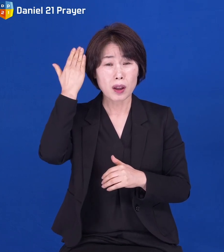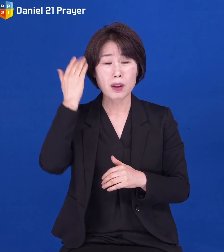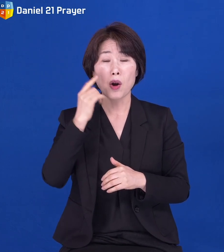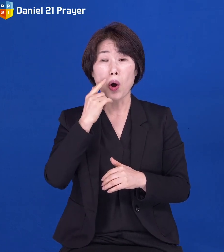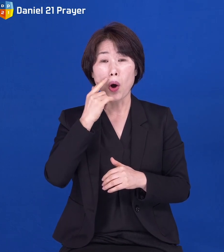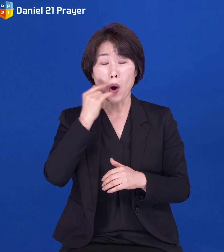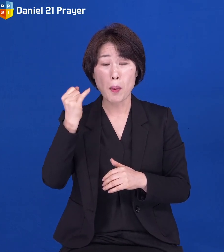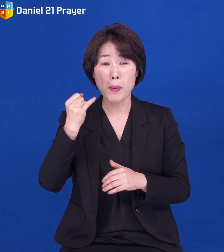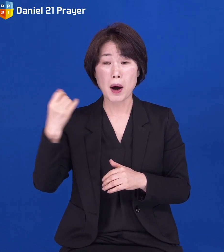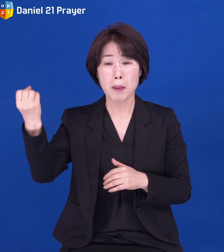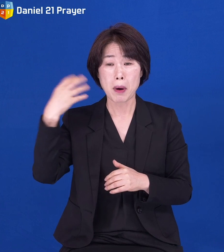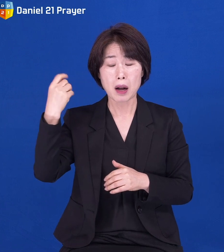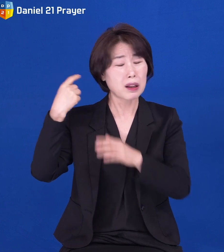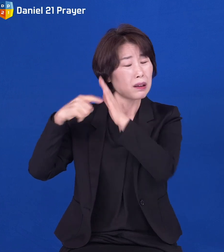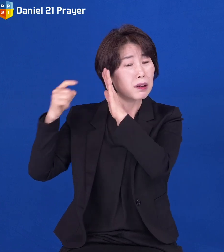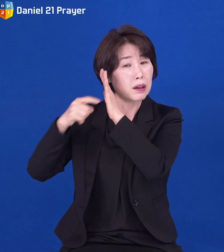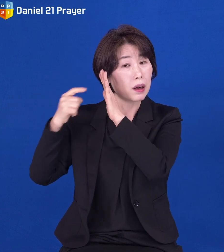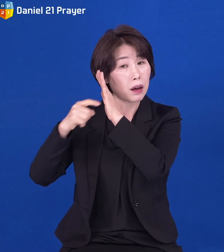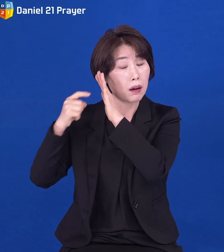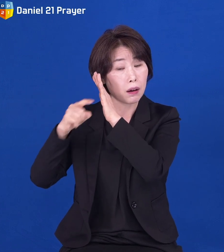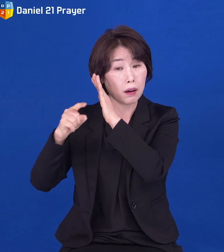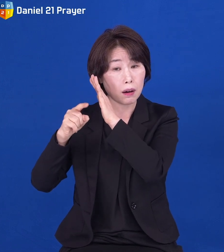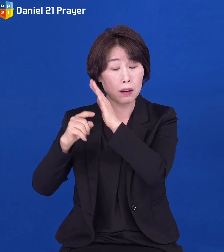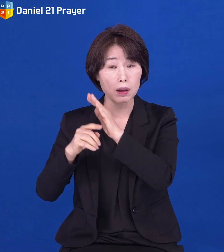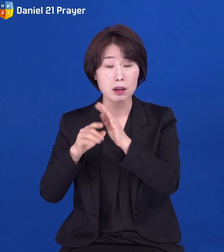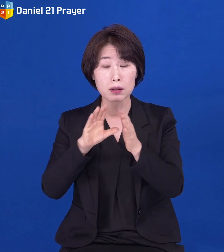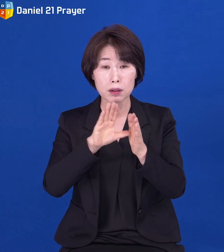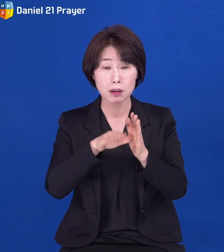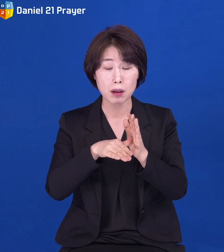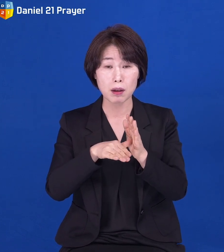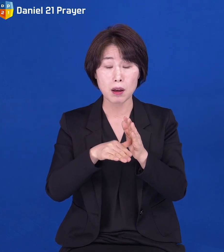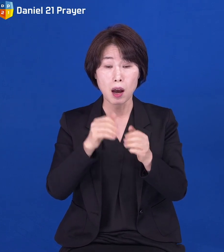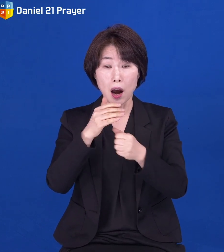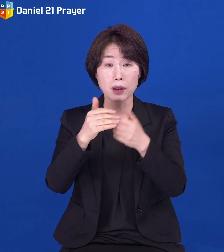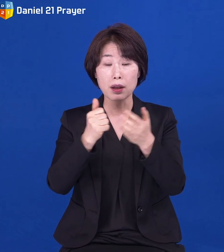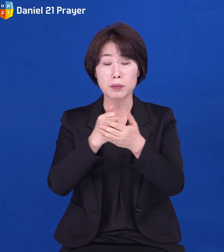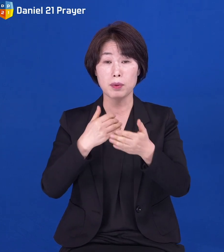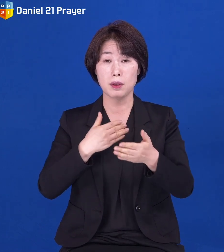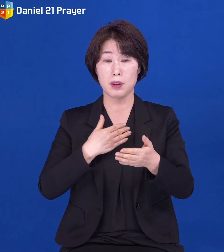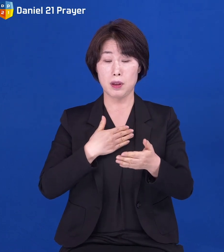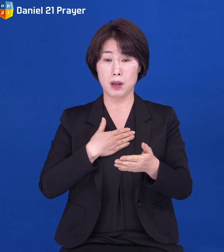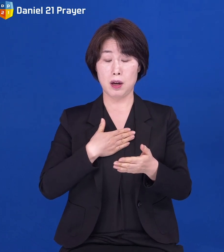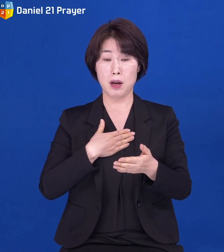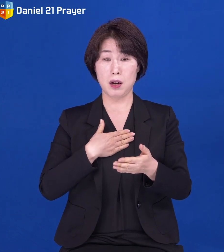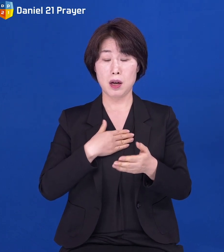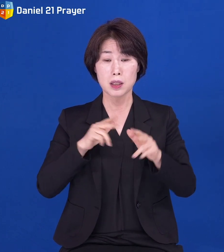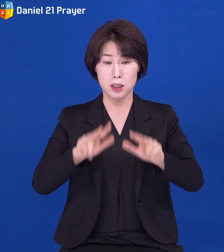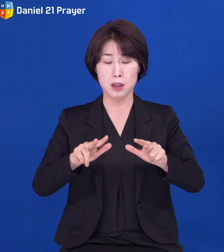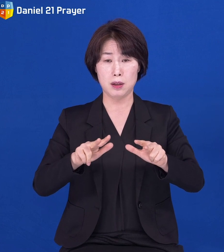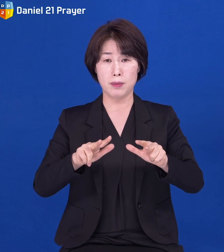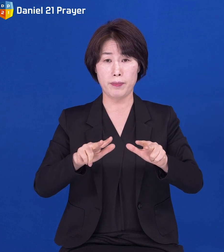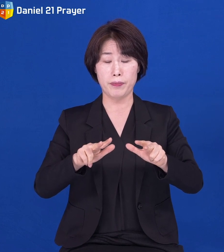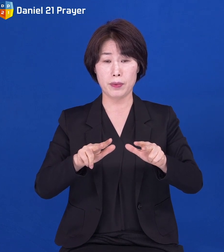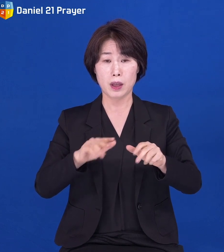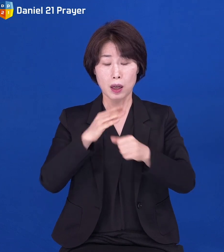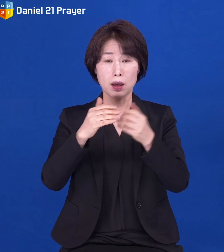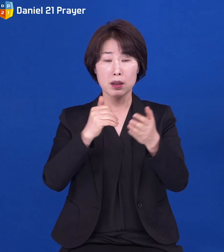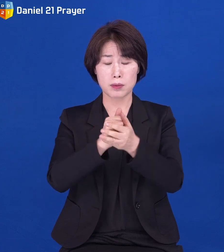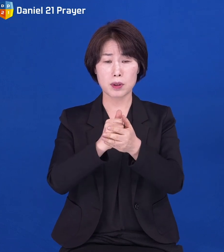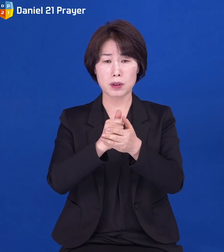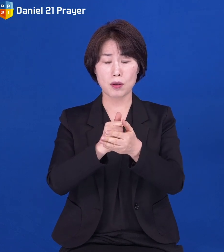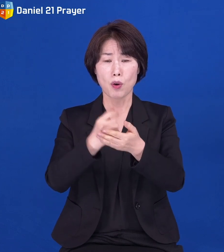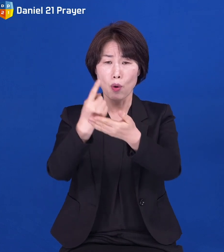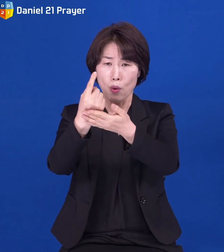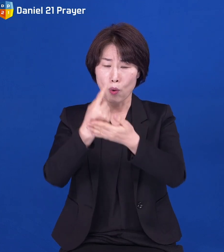나오라고 했는데 그래 내가 한번 교회를 나가봐야겠다. 하나님이 나를 찾으시는 것 같은 그런 느낌이 막 들면서 교회를 가야 되겠다라는 말을